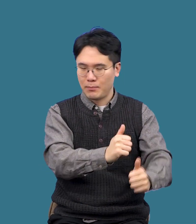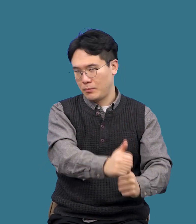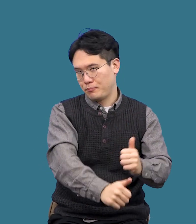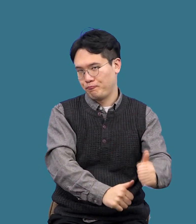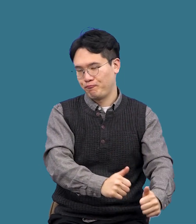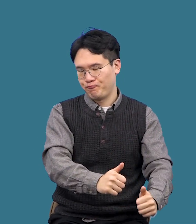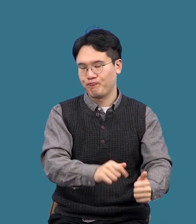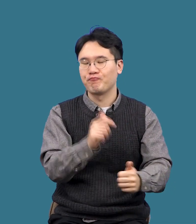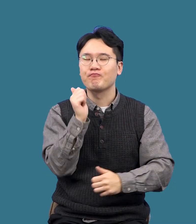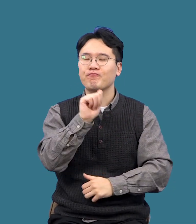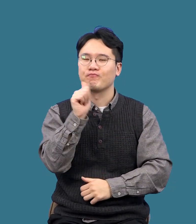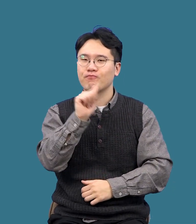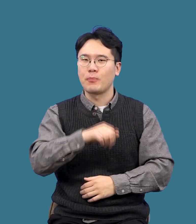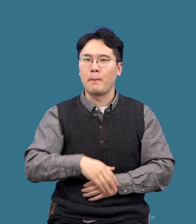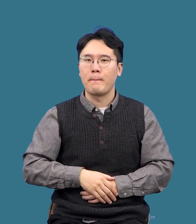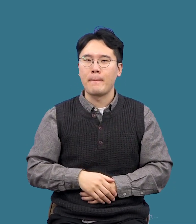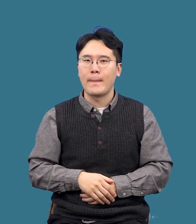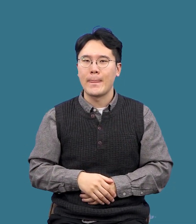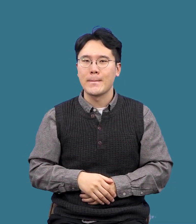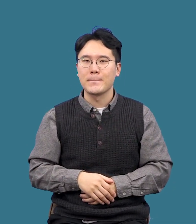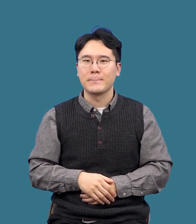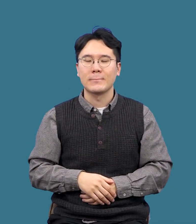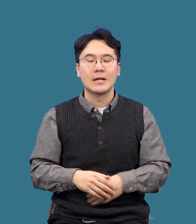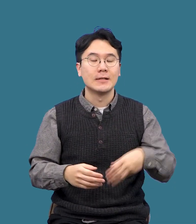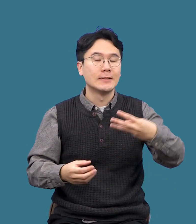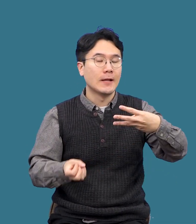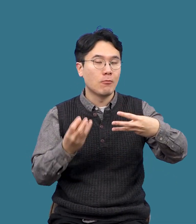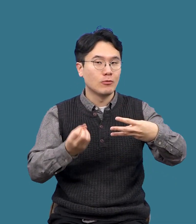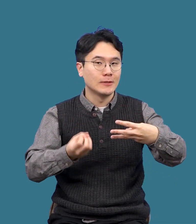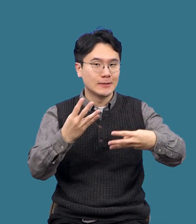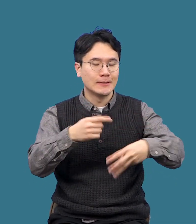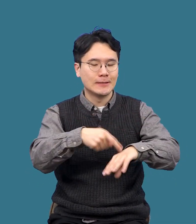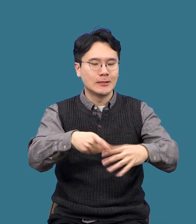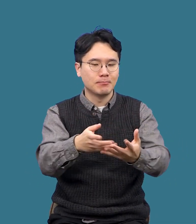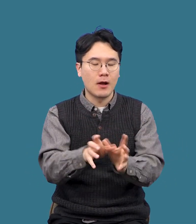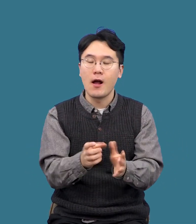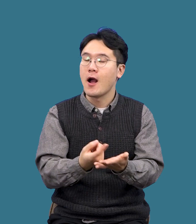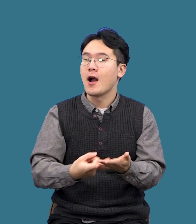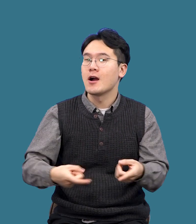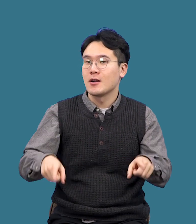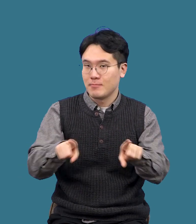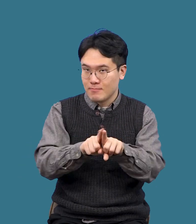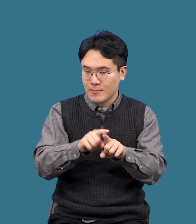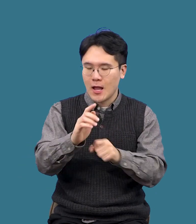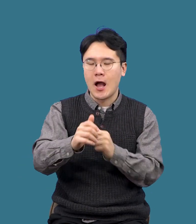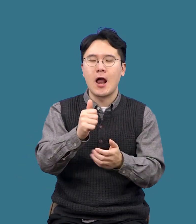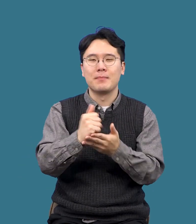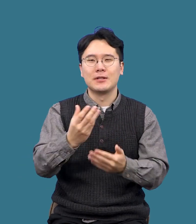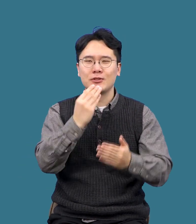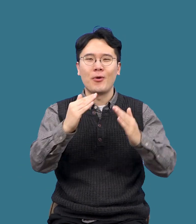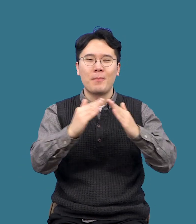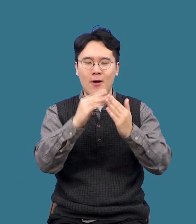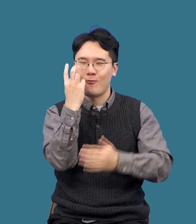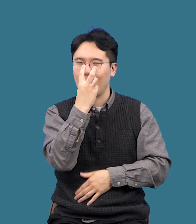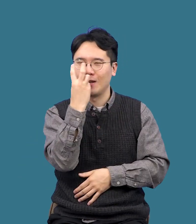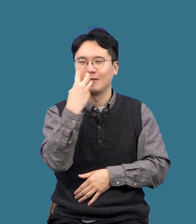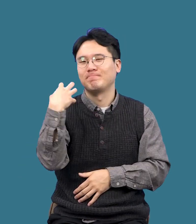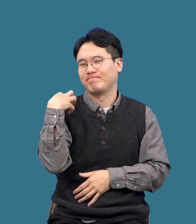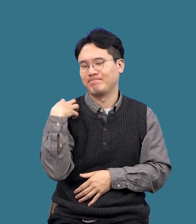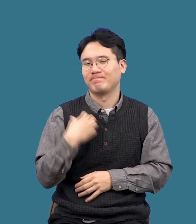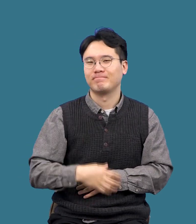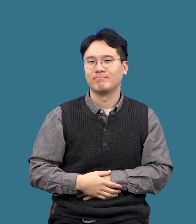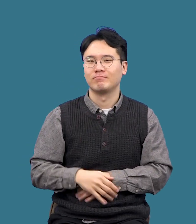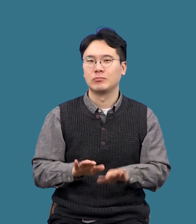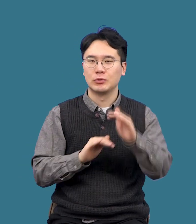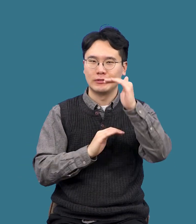함께 성막의 중심에서 하나님을 섬기는 역할을 감당합니다. 본문의